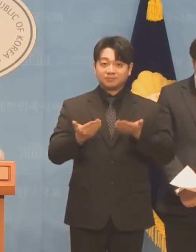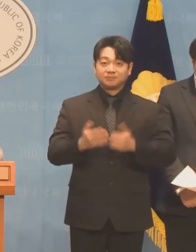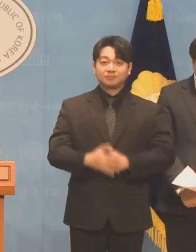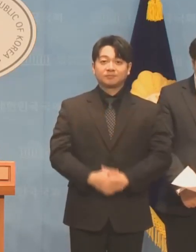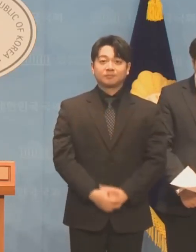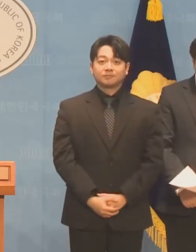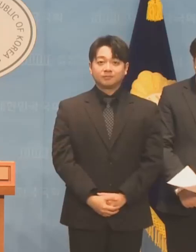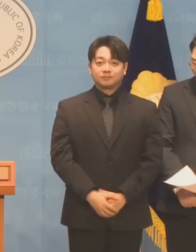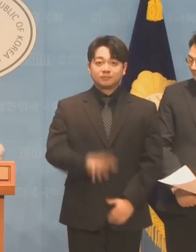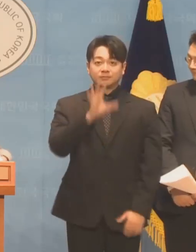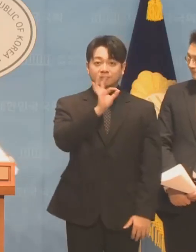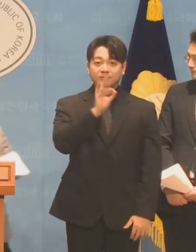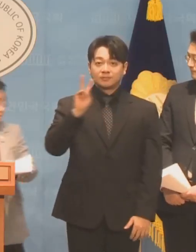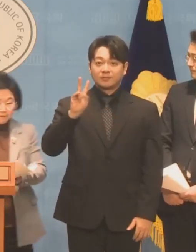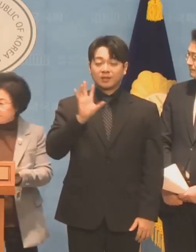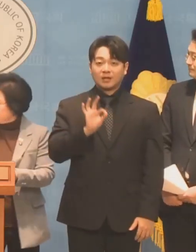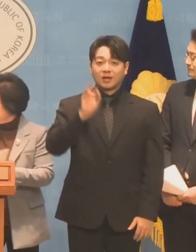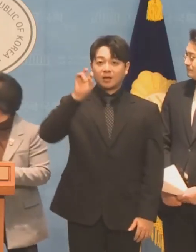발표하시겠습니다.